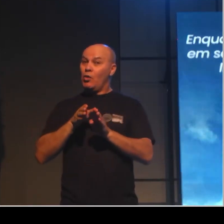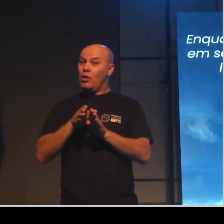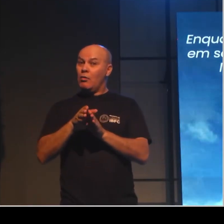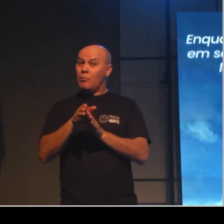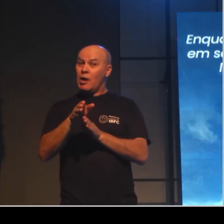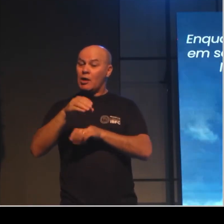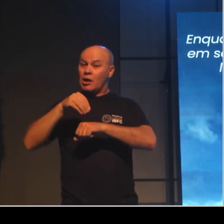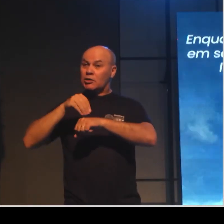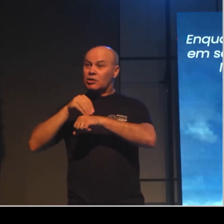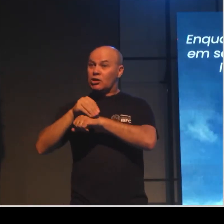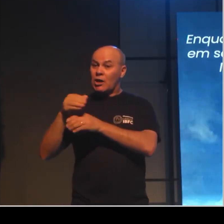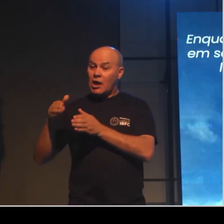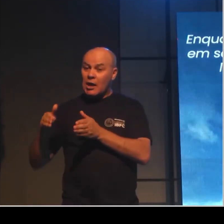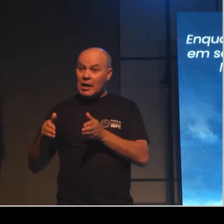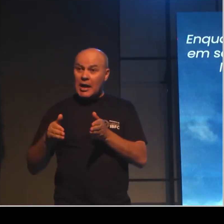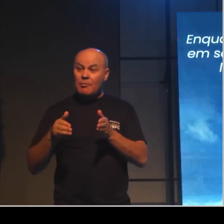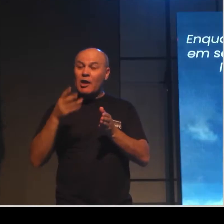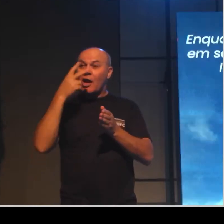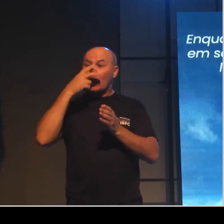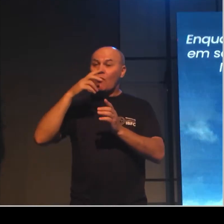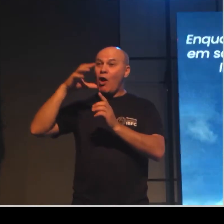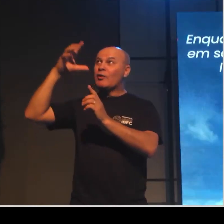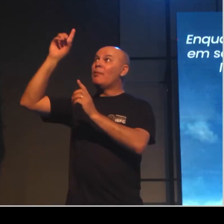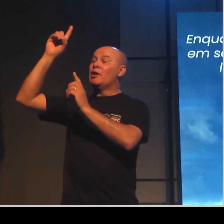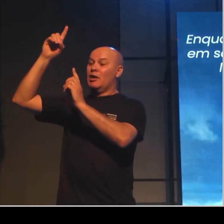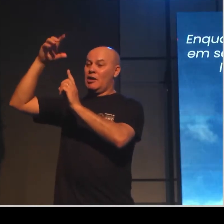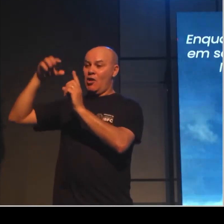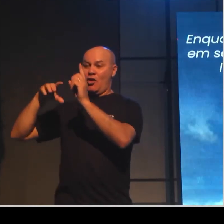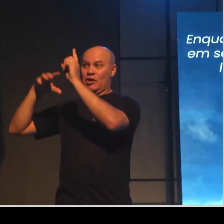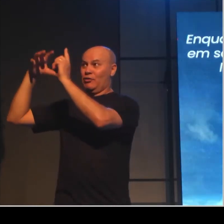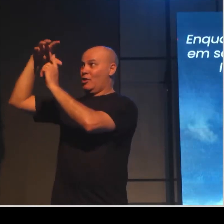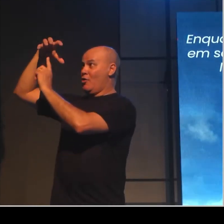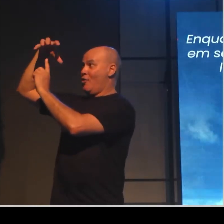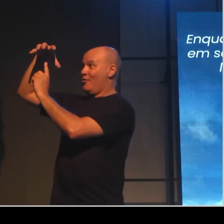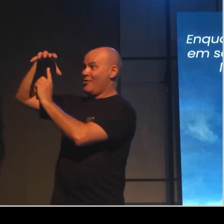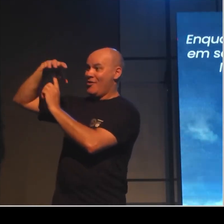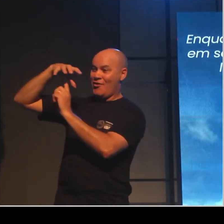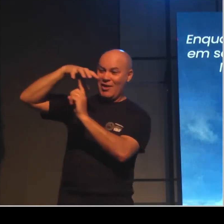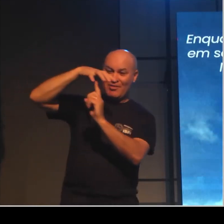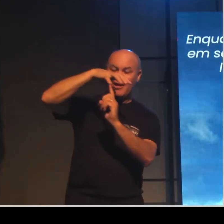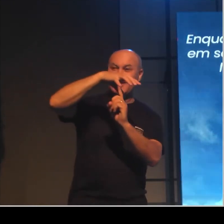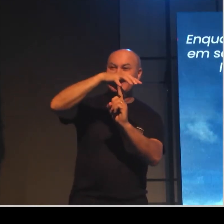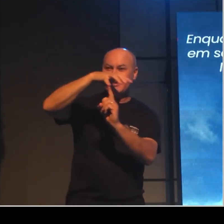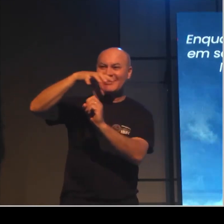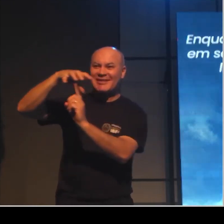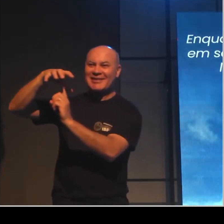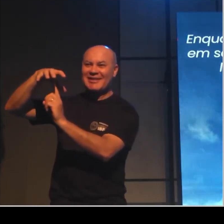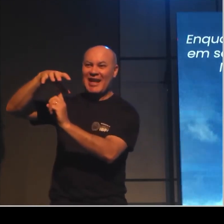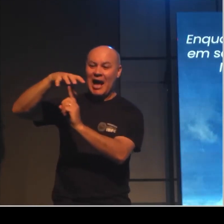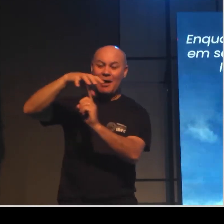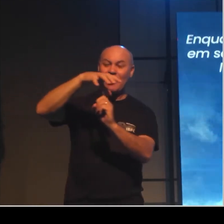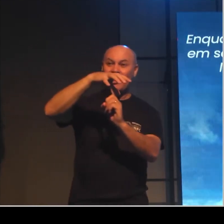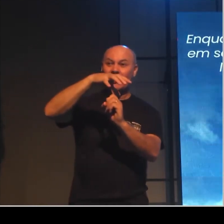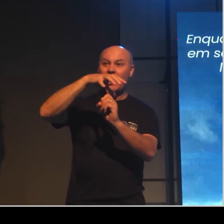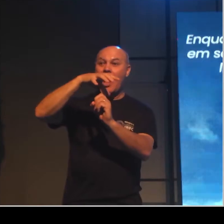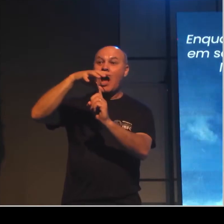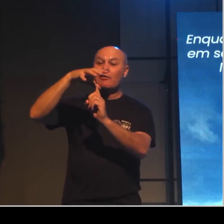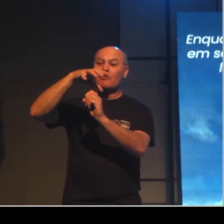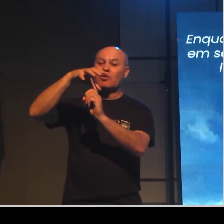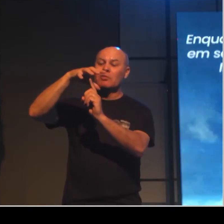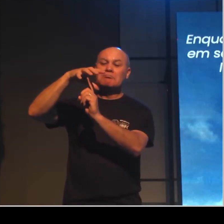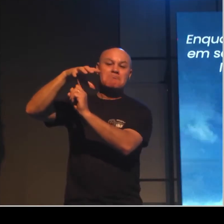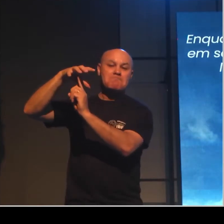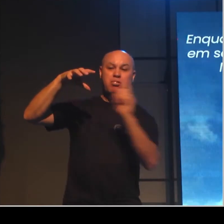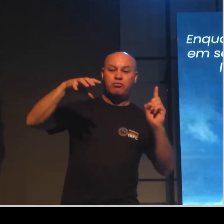você precisa fazer como José fez. Gente, vamos ser honestos. Você, principalmente você que é homem.